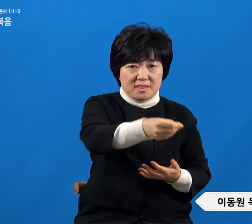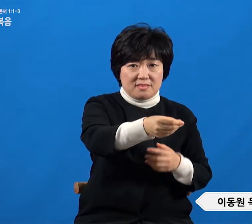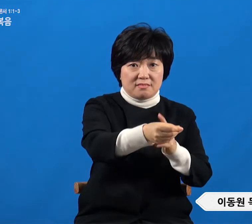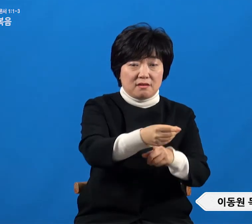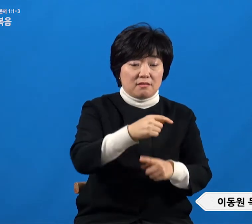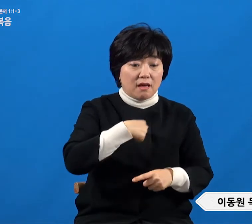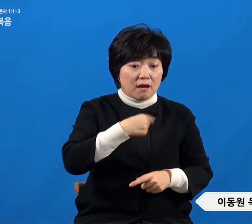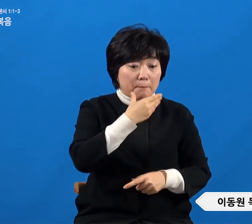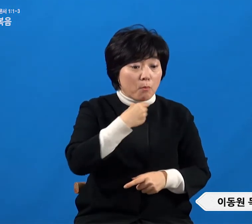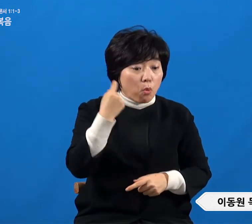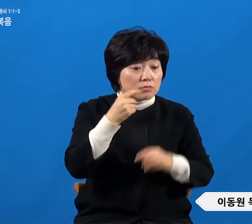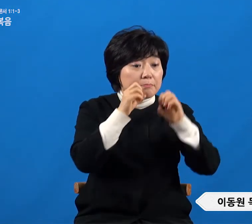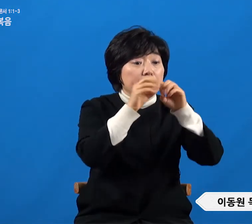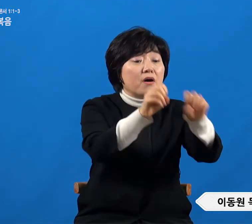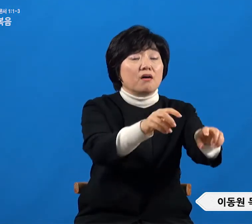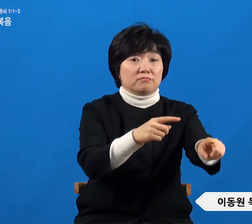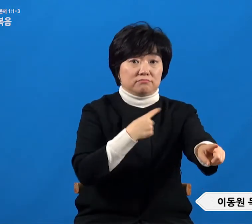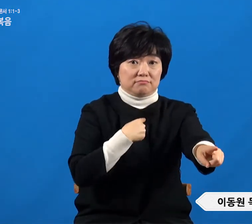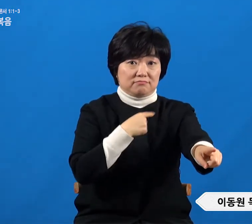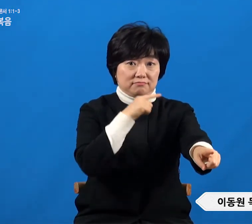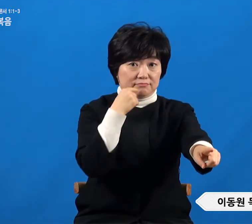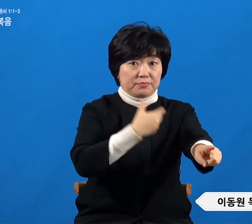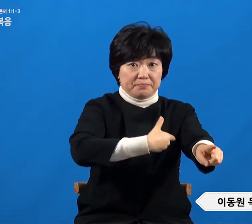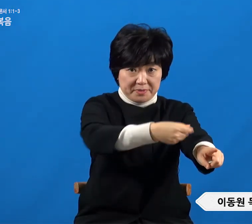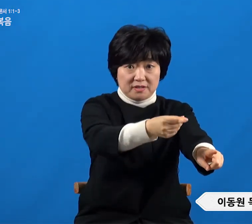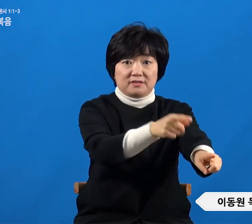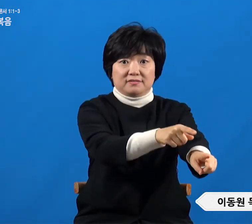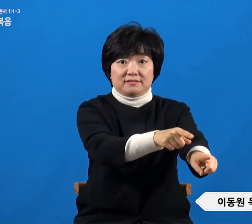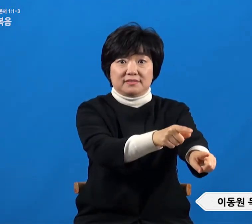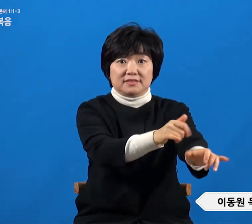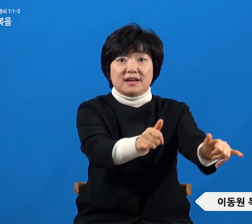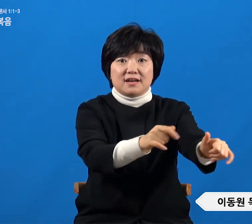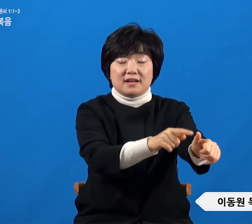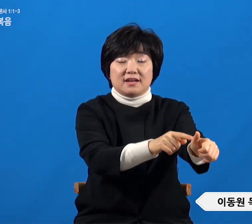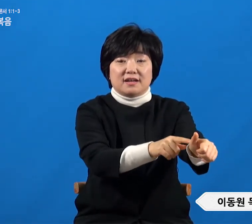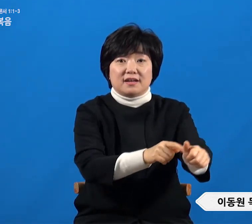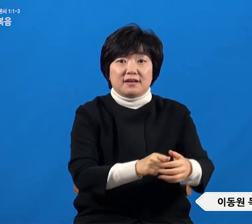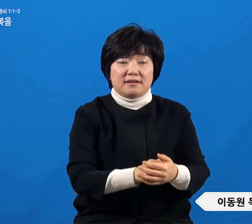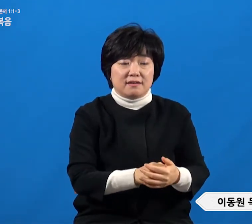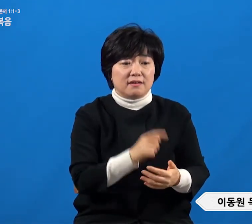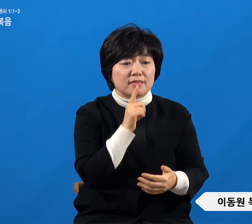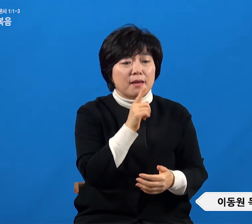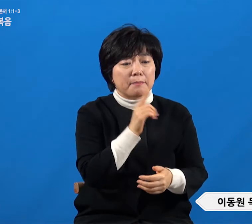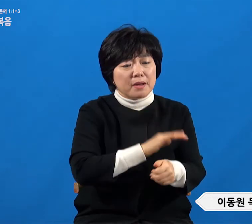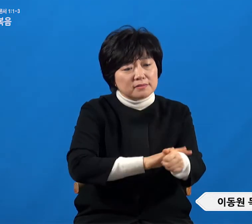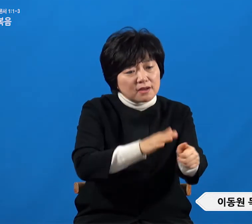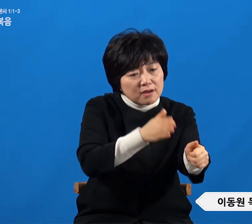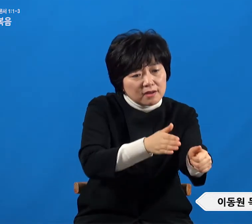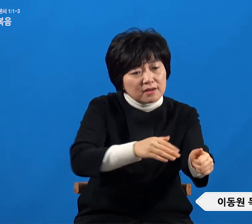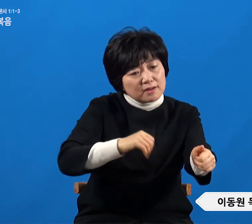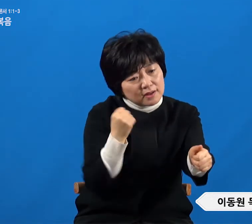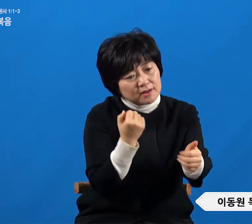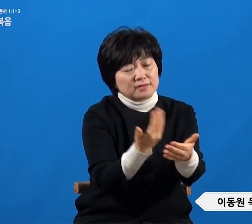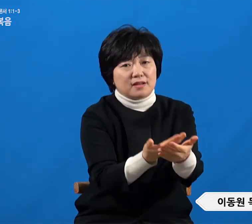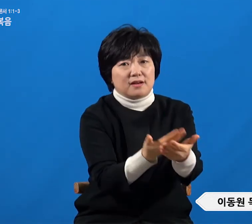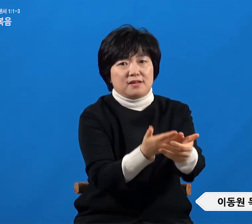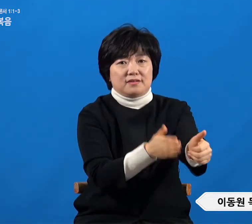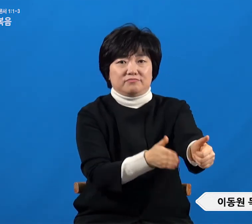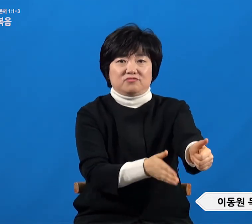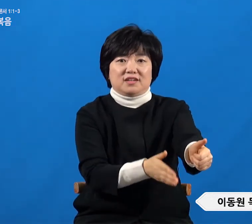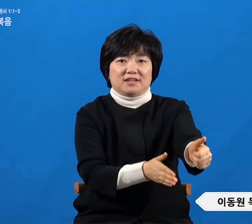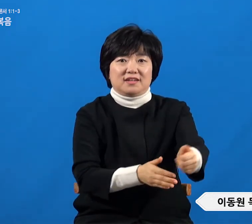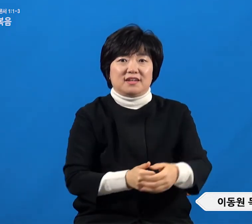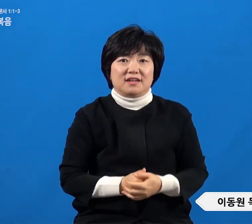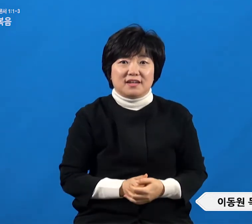복음을 들었어요. 너도 나에게 복음의 빚을 지지 않았느냐. 그러니까 내 말을 잘 들어다오. 바울은 이렇게 부탁하고